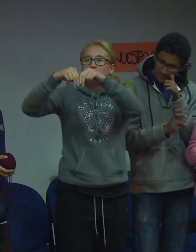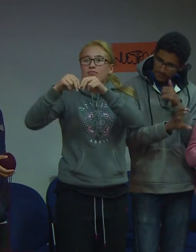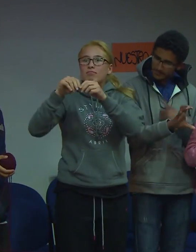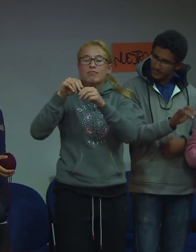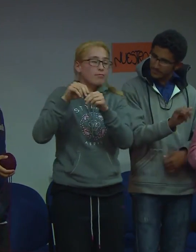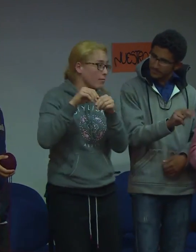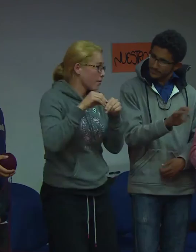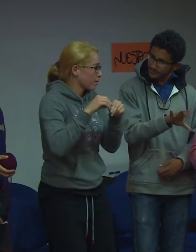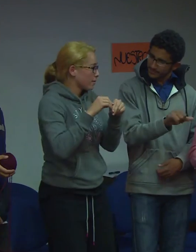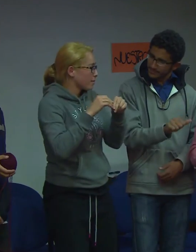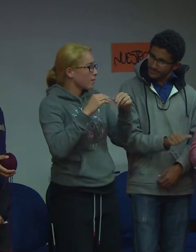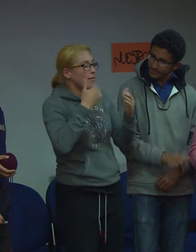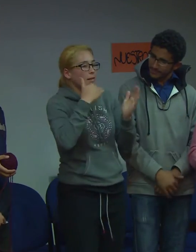lo científico, dale.